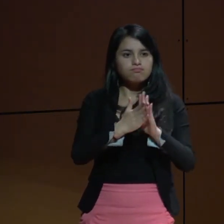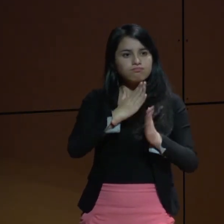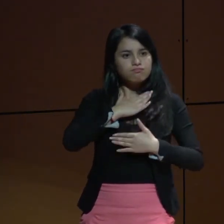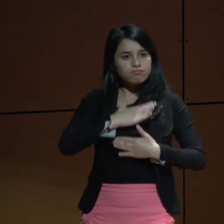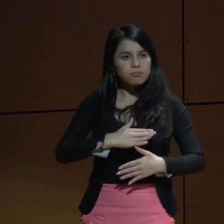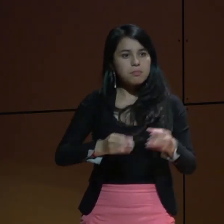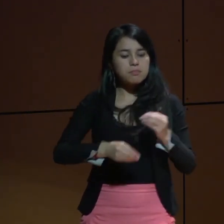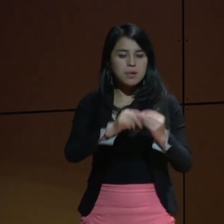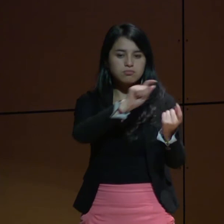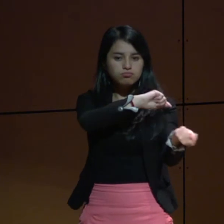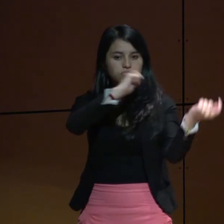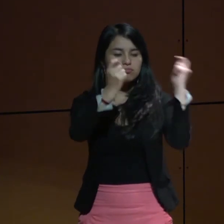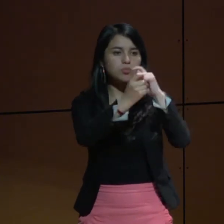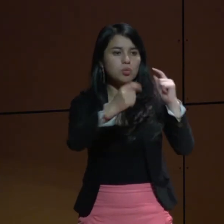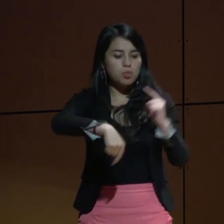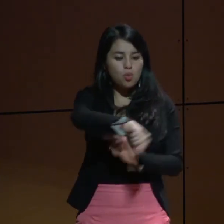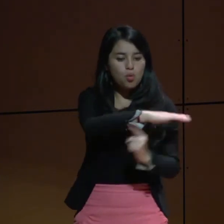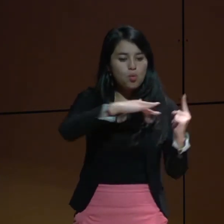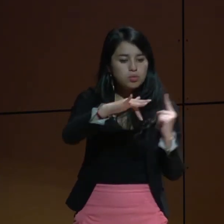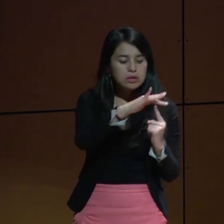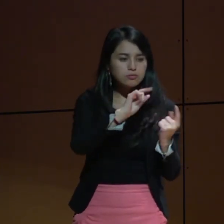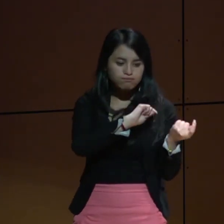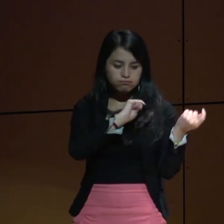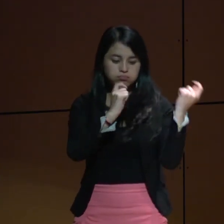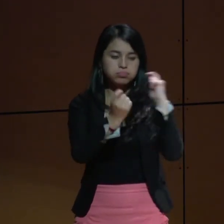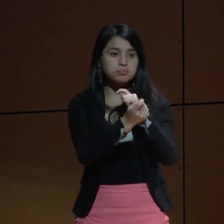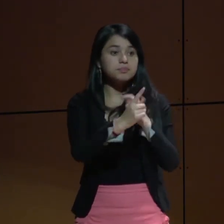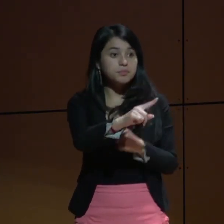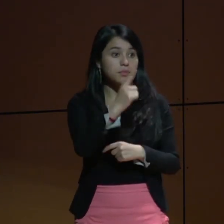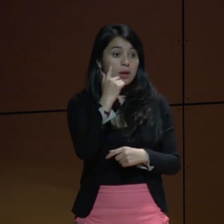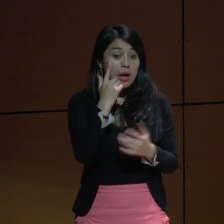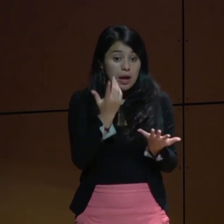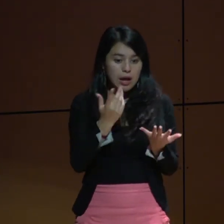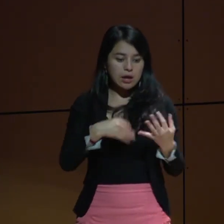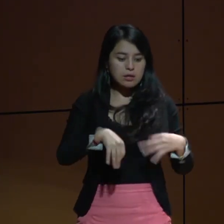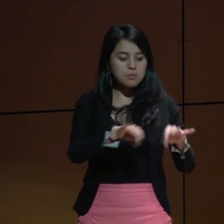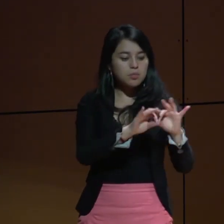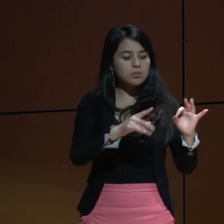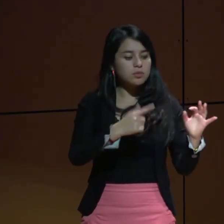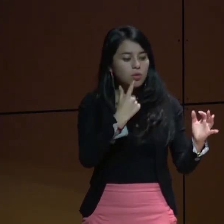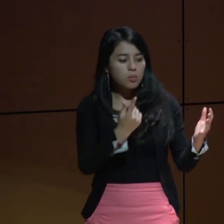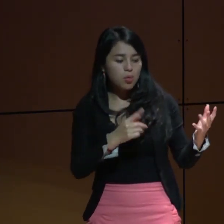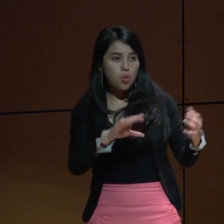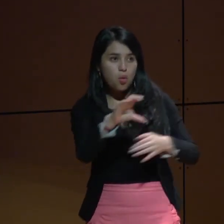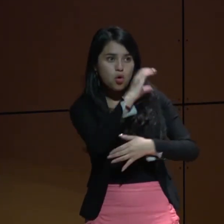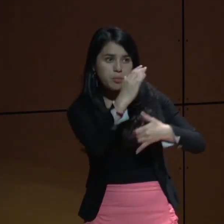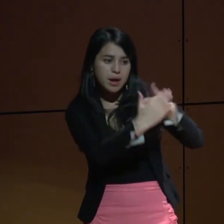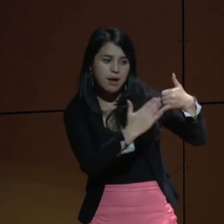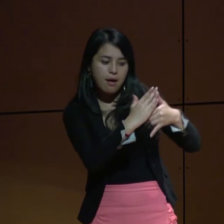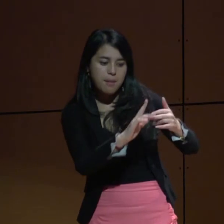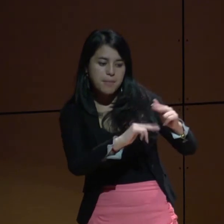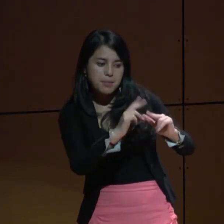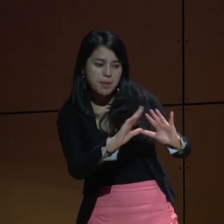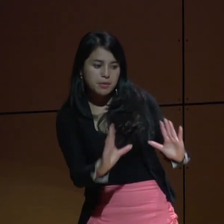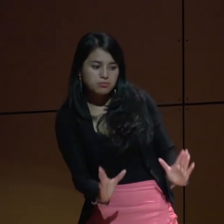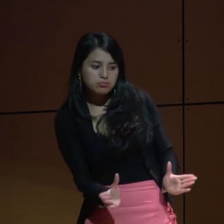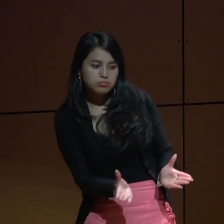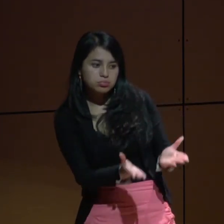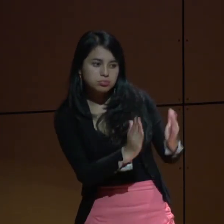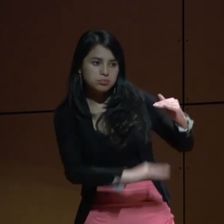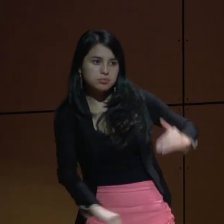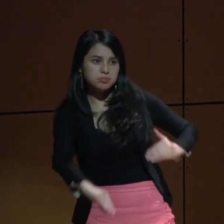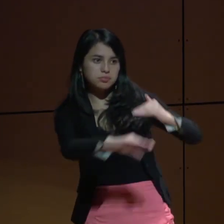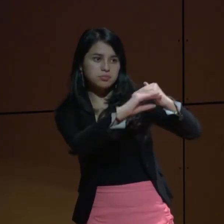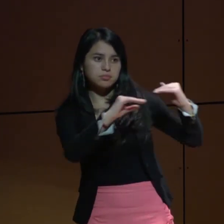para transformar sus contextos, de manera que logremos construir una Colombia más equitativa y